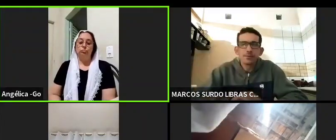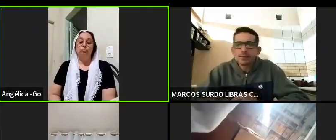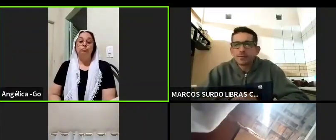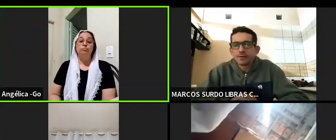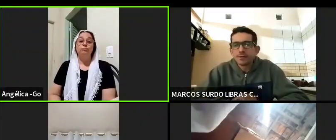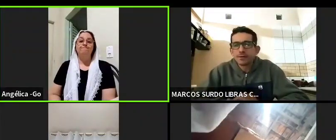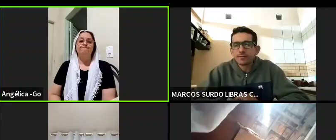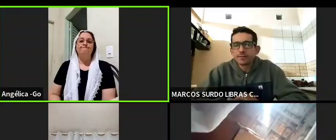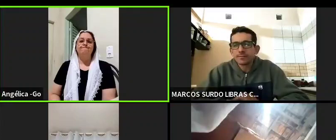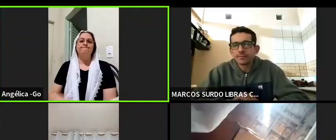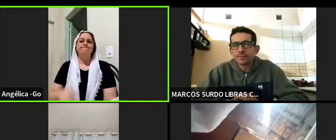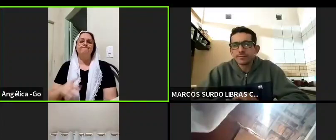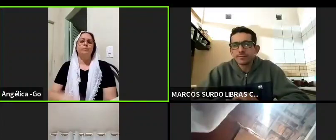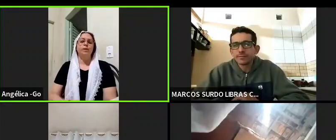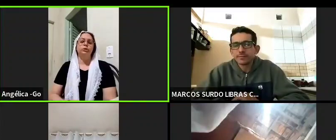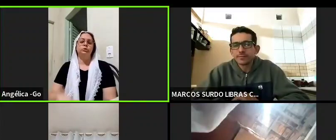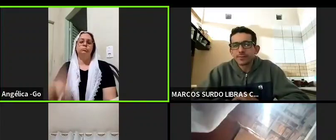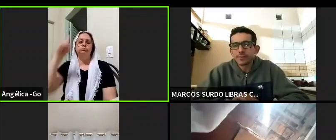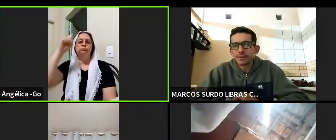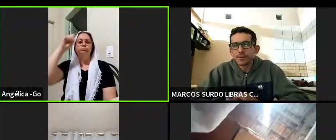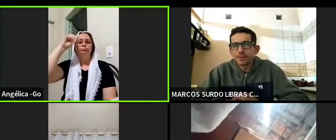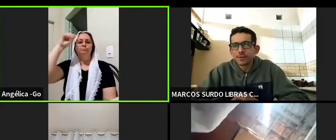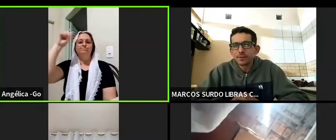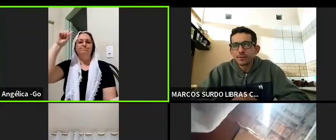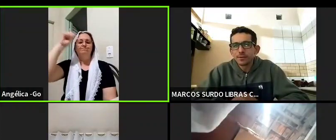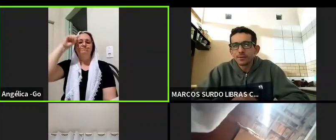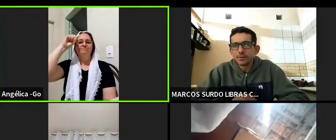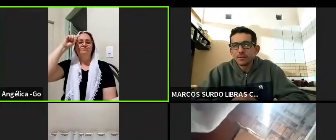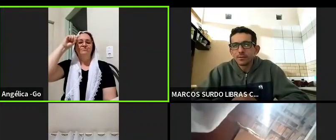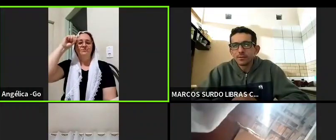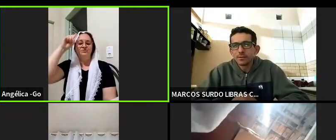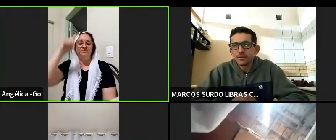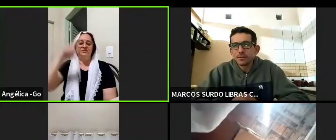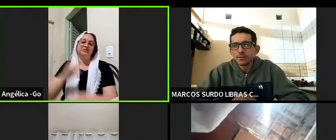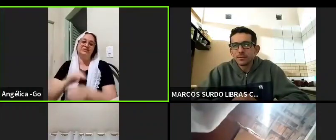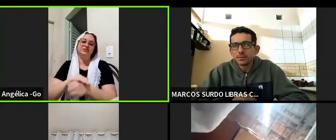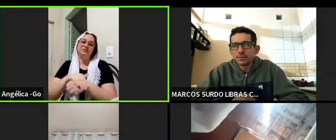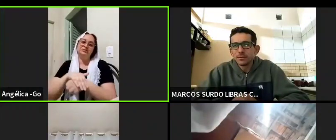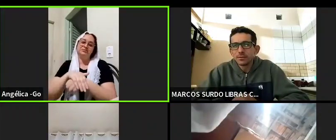você? Dá para você perceber que ele não te deixa só um segundo?